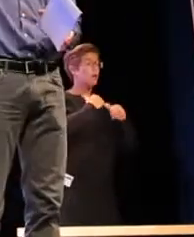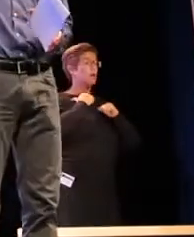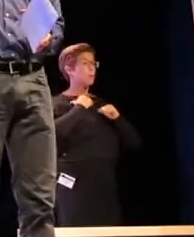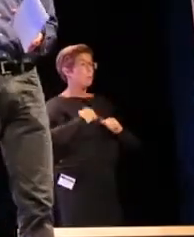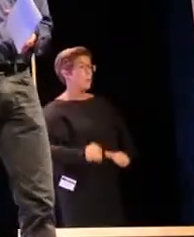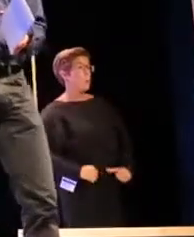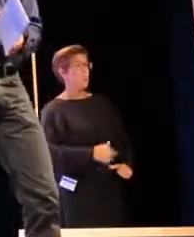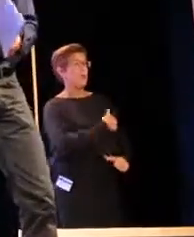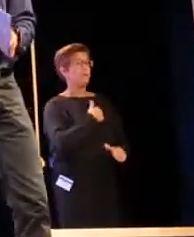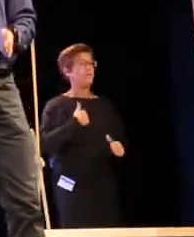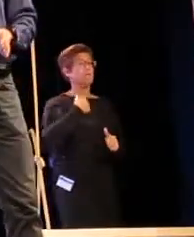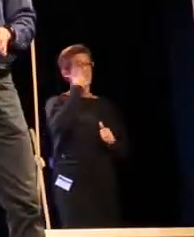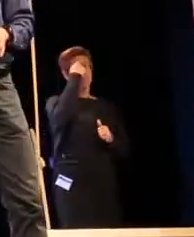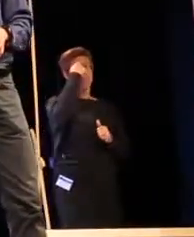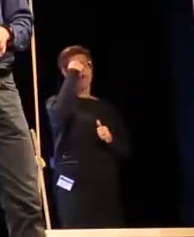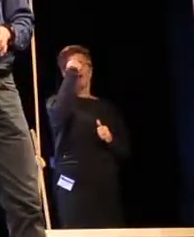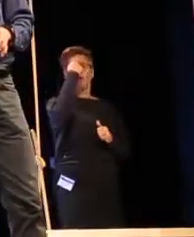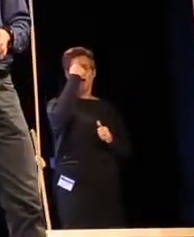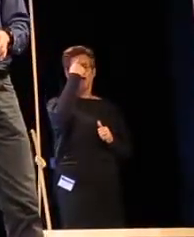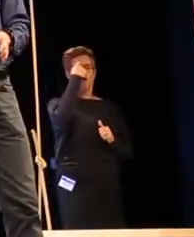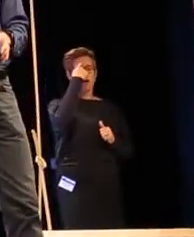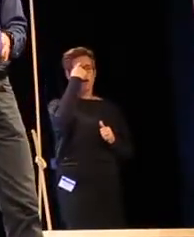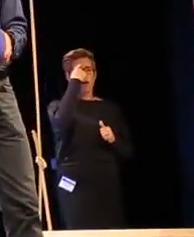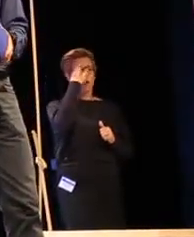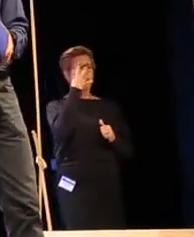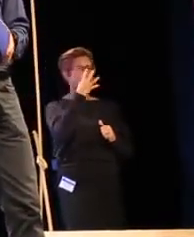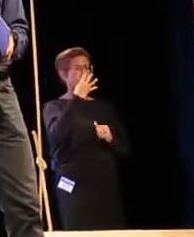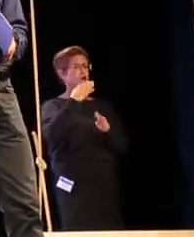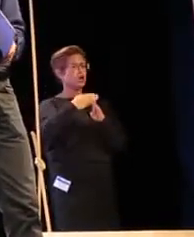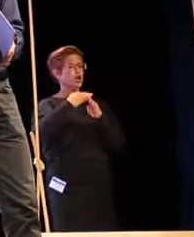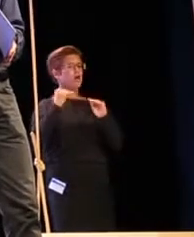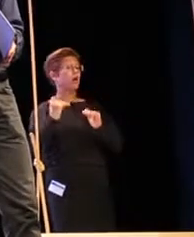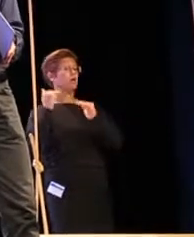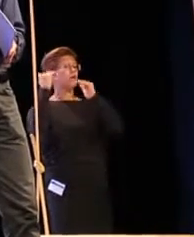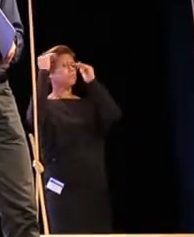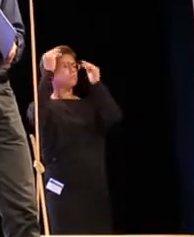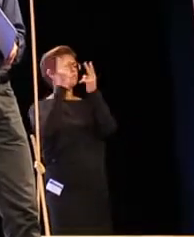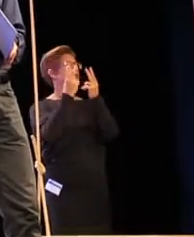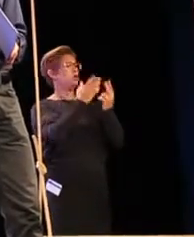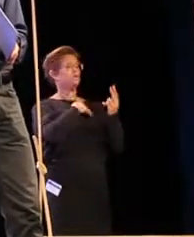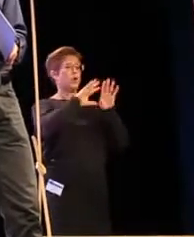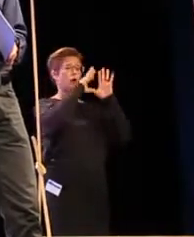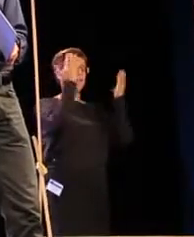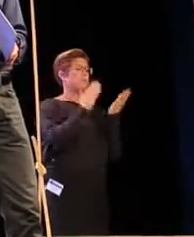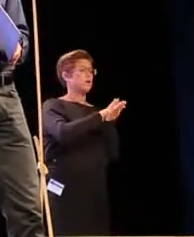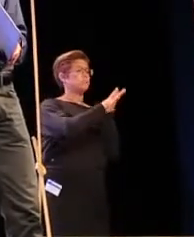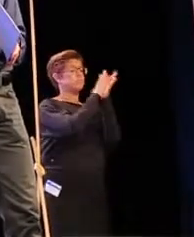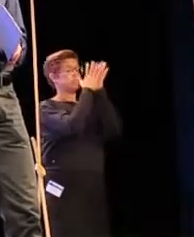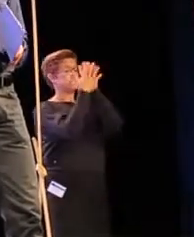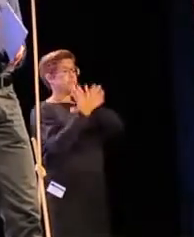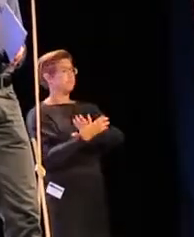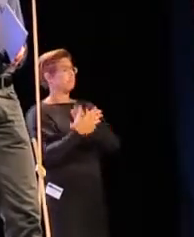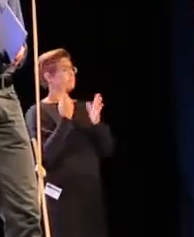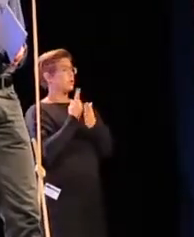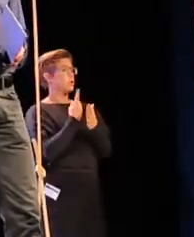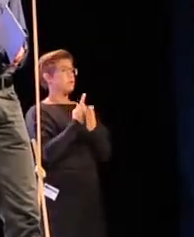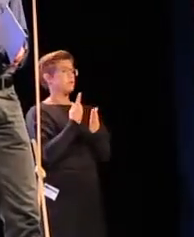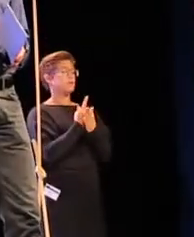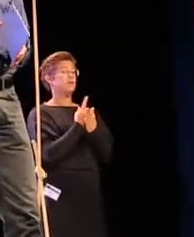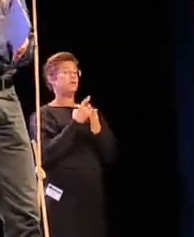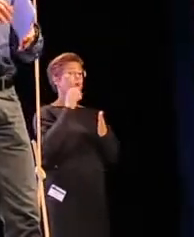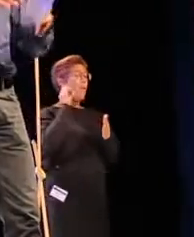grader, ett ställe vi inte har varit på de senaste 4 miljoner åren. Ett ställe som vi vet kommer att leda till